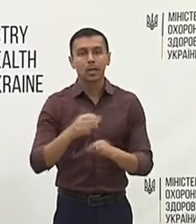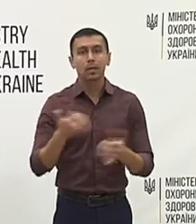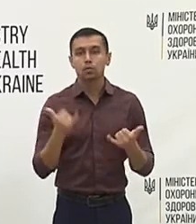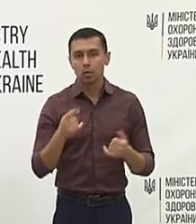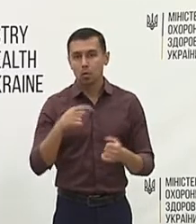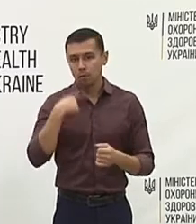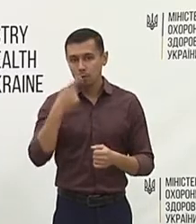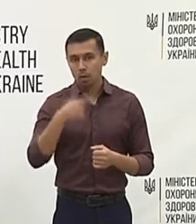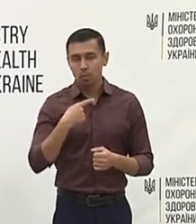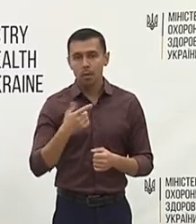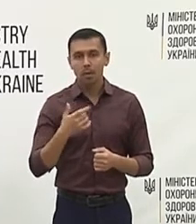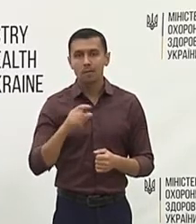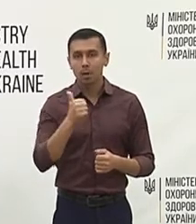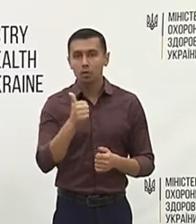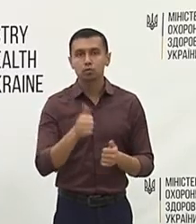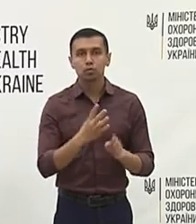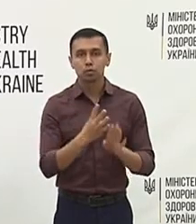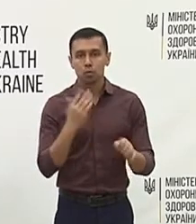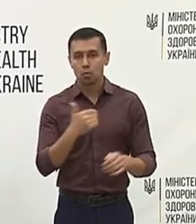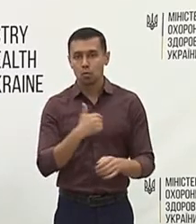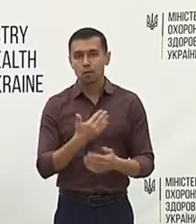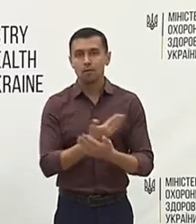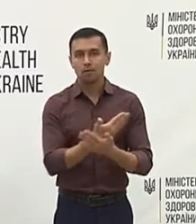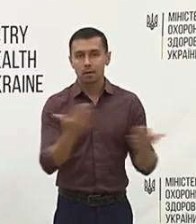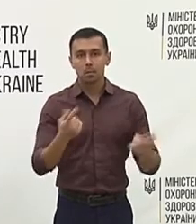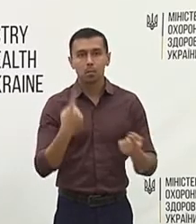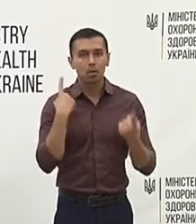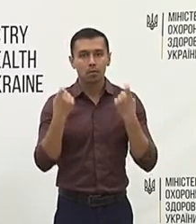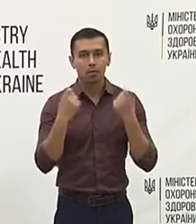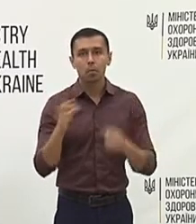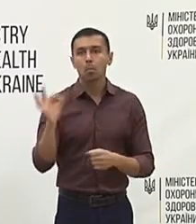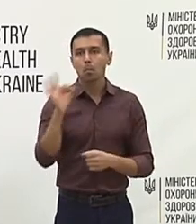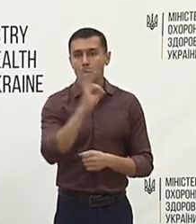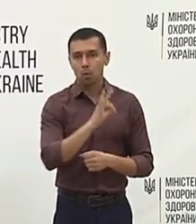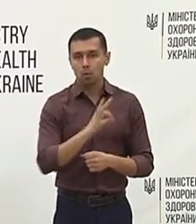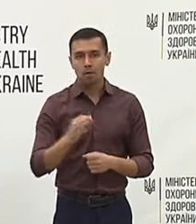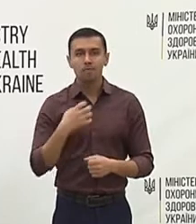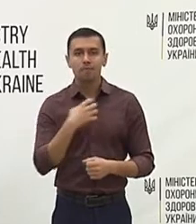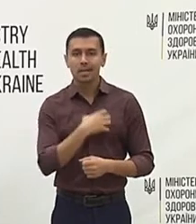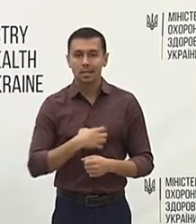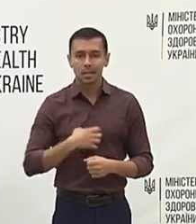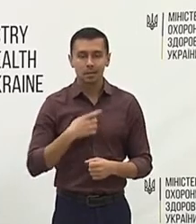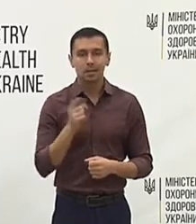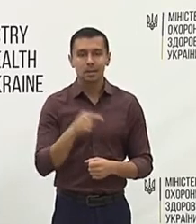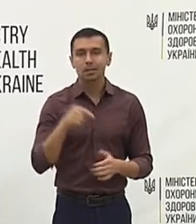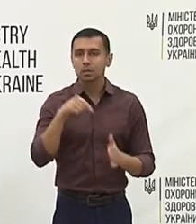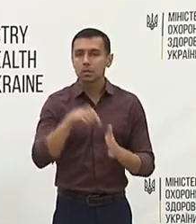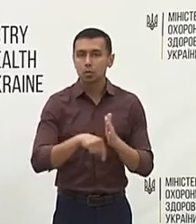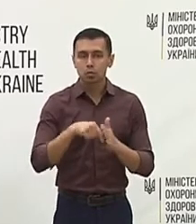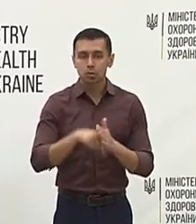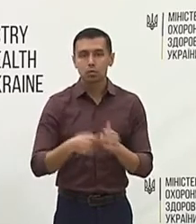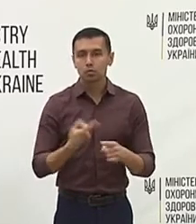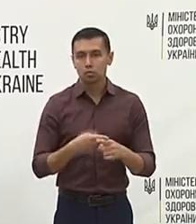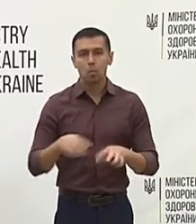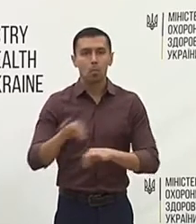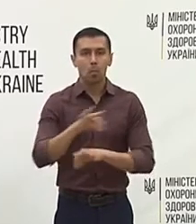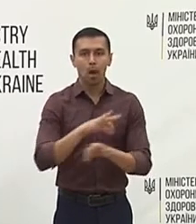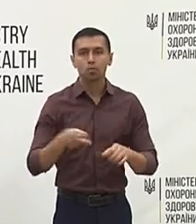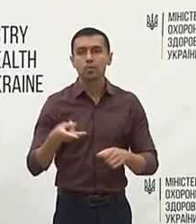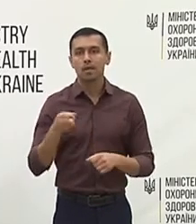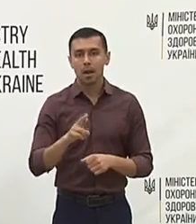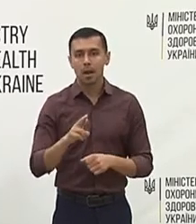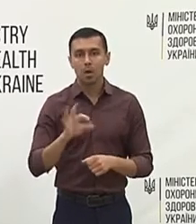сьогодні йде мова, насамперед хочу вас поінформувати про важливість та значущість цього проєкту